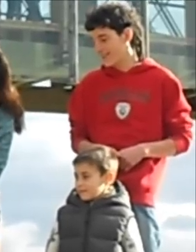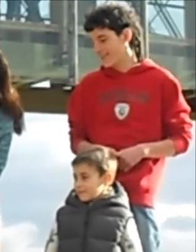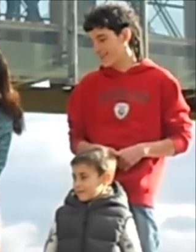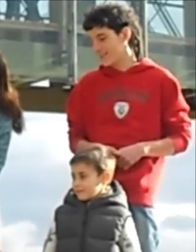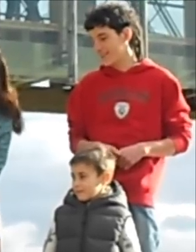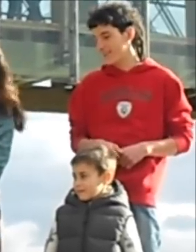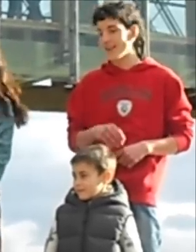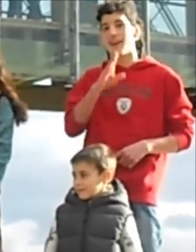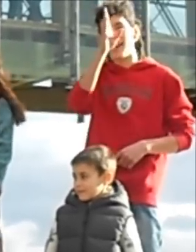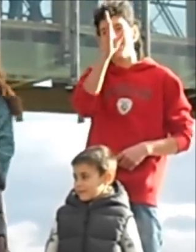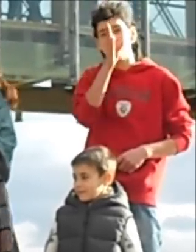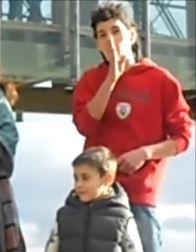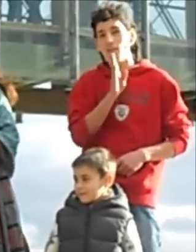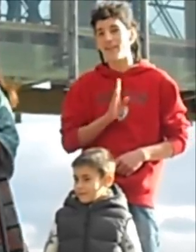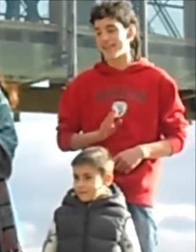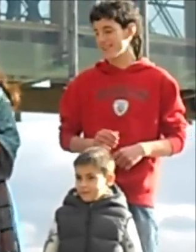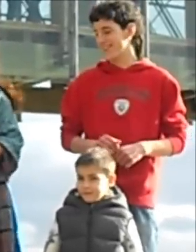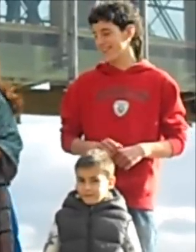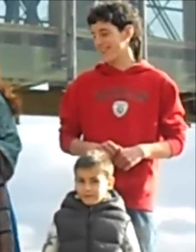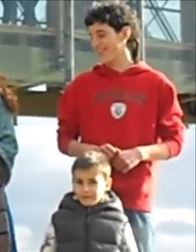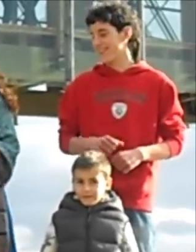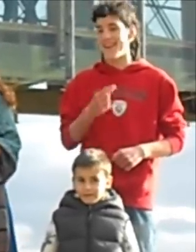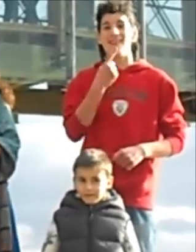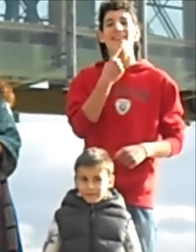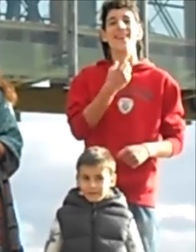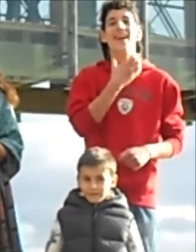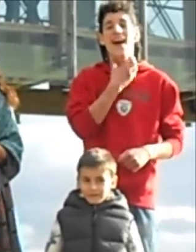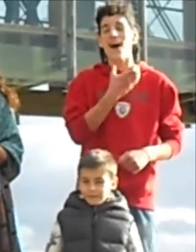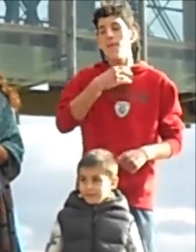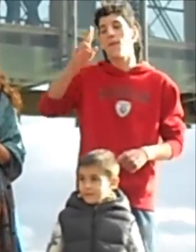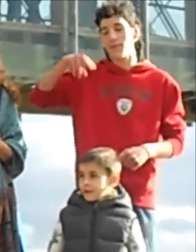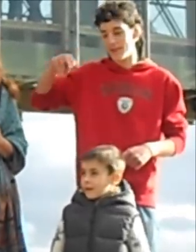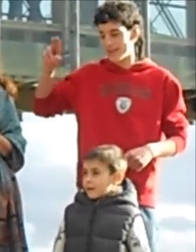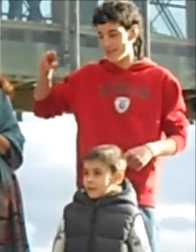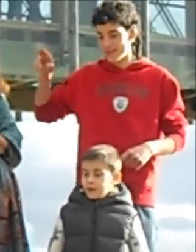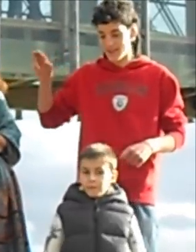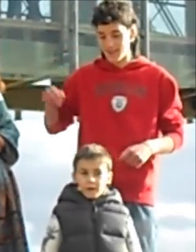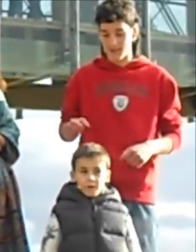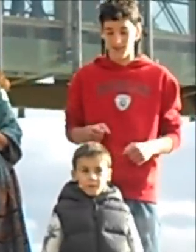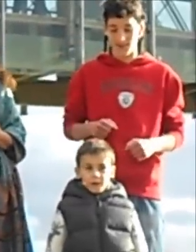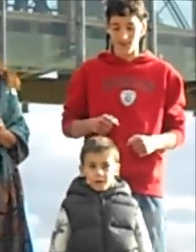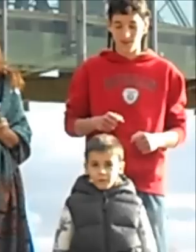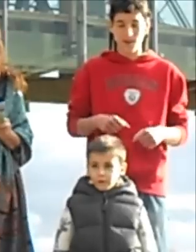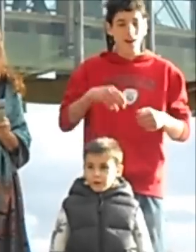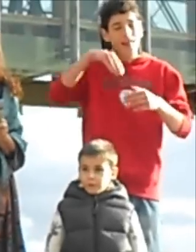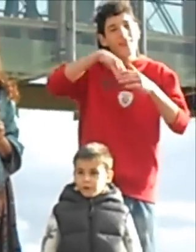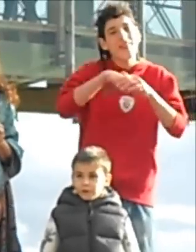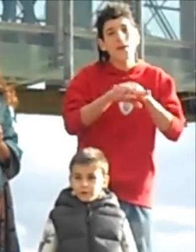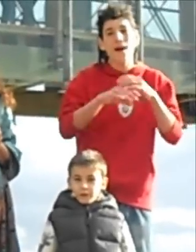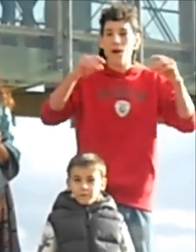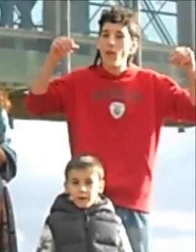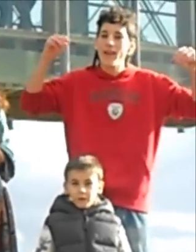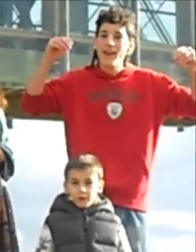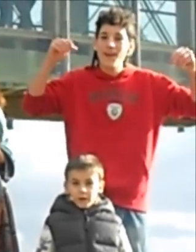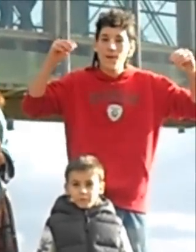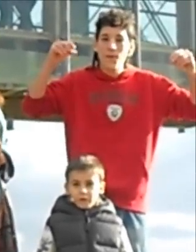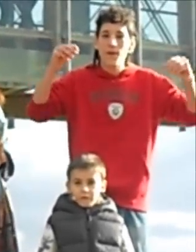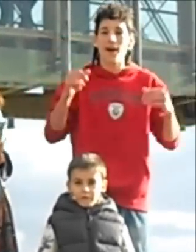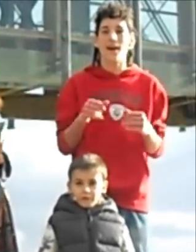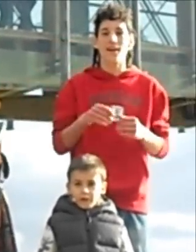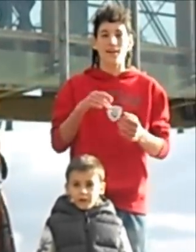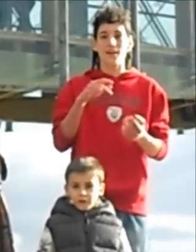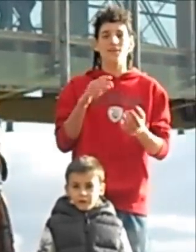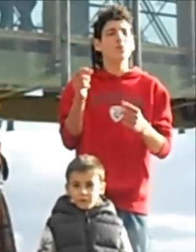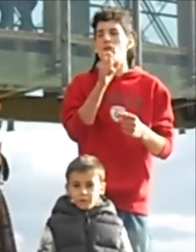Eskutaketa? Eskutaketa. Dio Apo pintatuak. Debajo del lodo, envueltos de barro, es